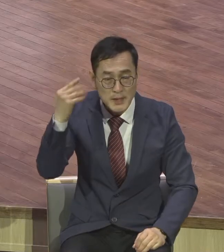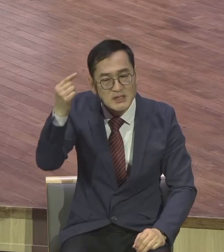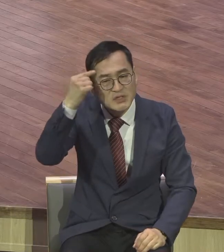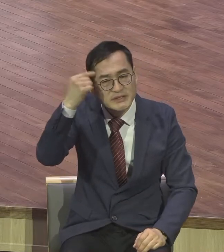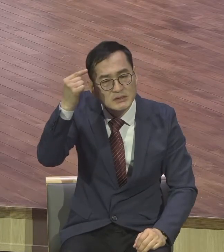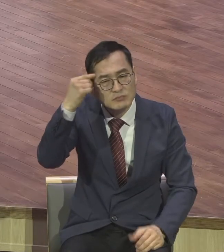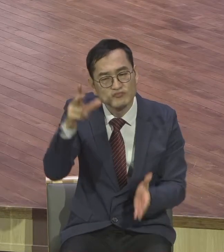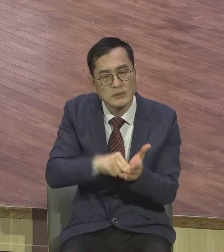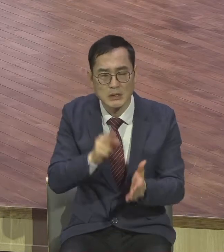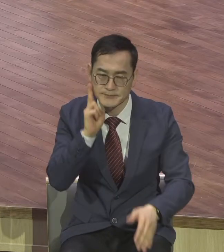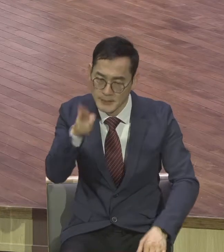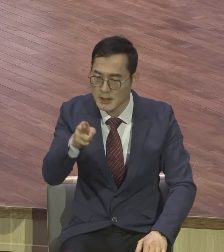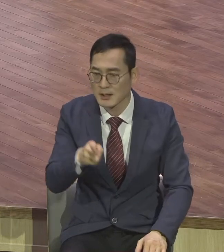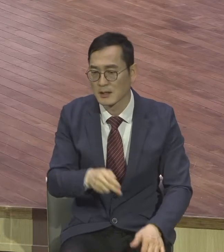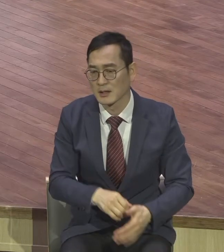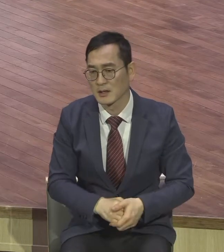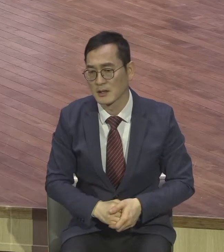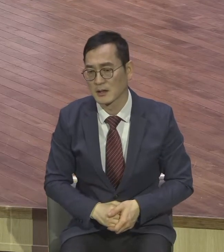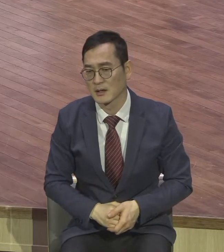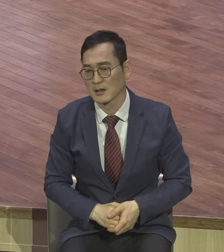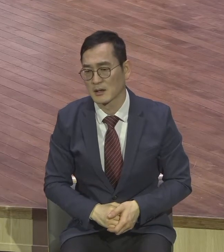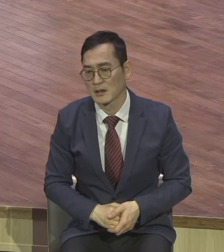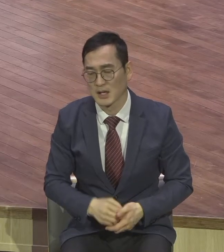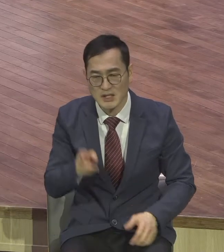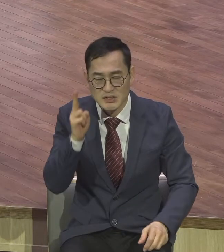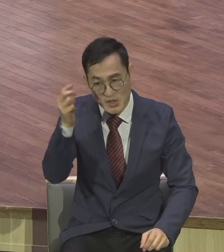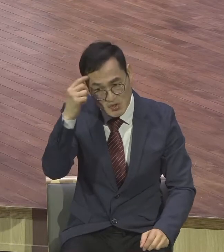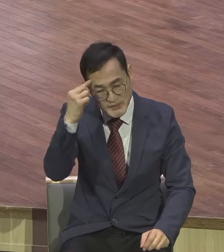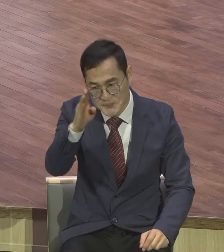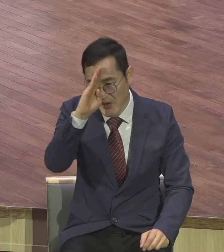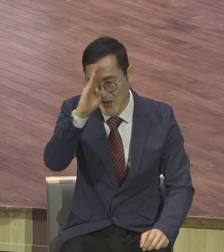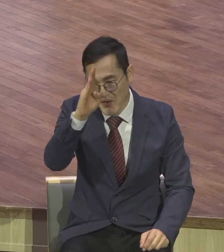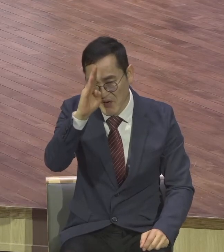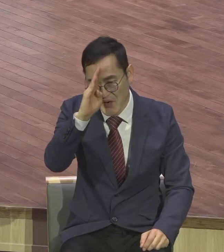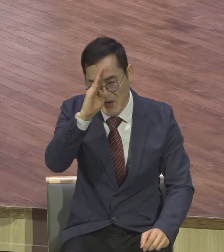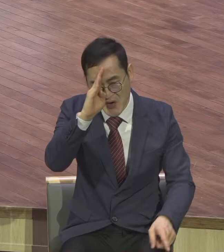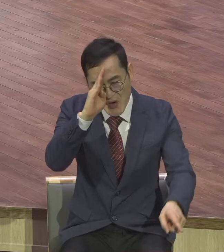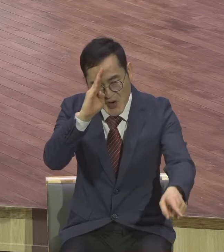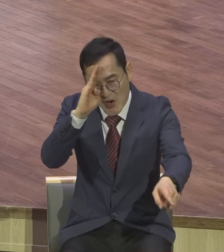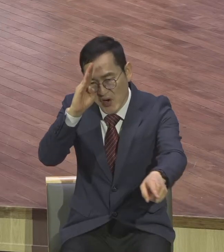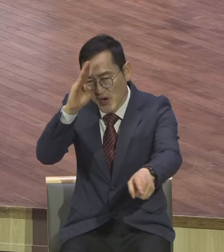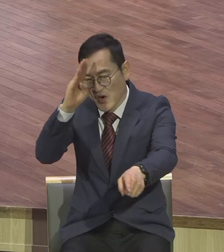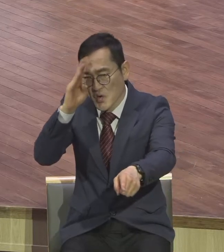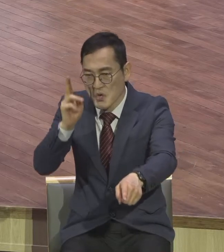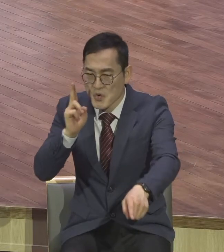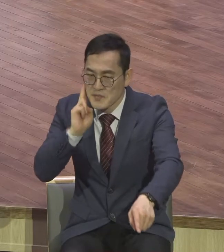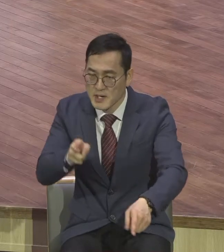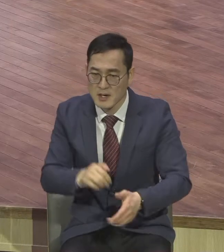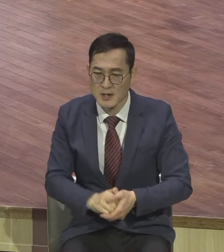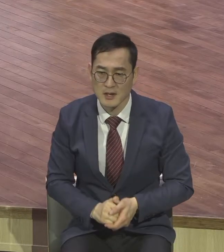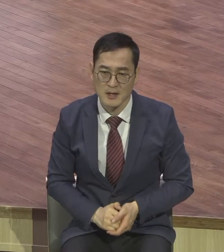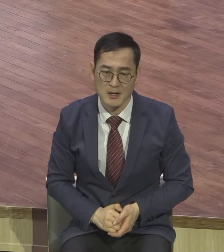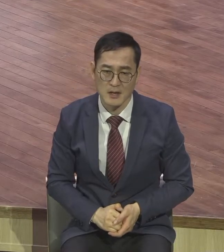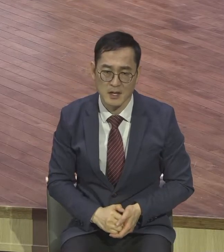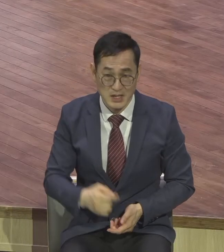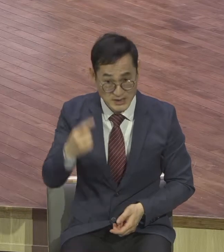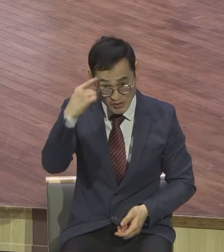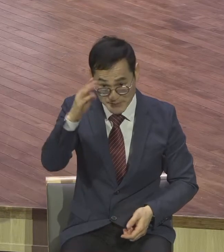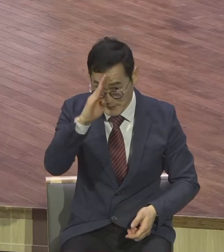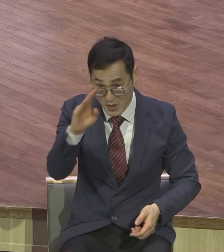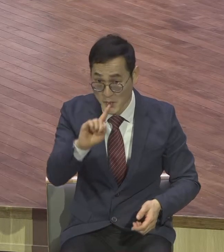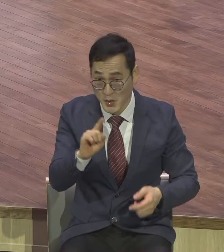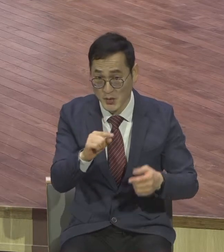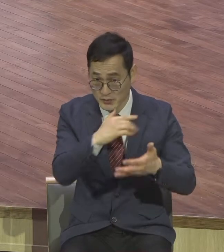우리가 처해 살고 있다라고 보면 됩니다 이거 보는 눈이셔야 돼요 첫째로 무슨 정신병입니까?